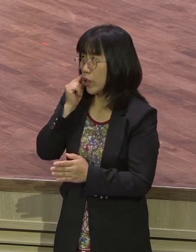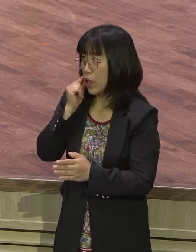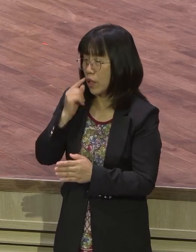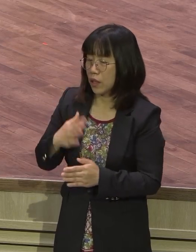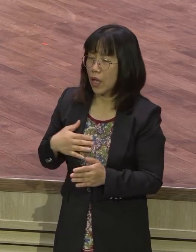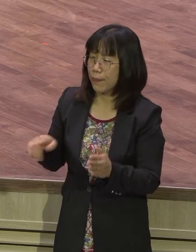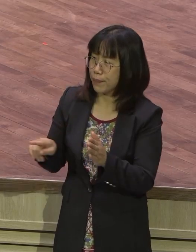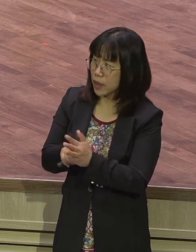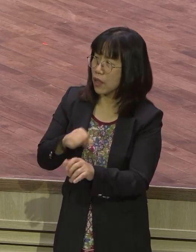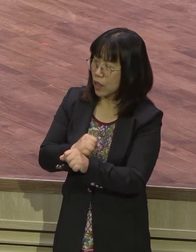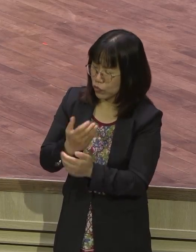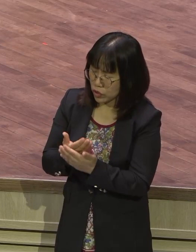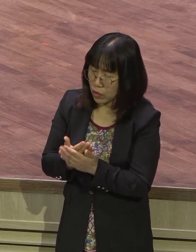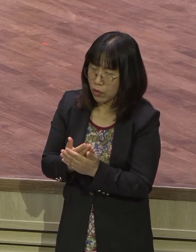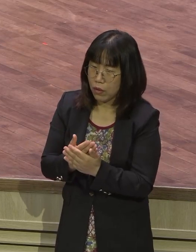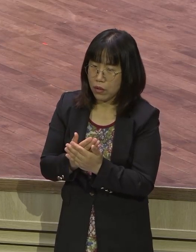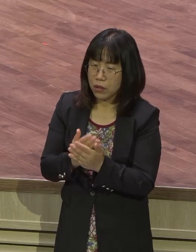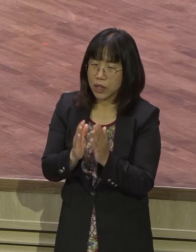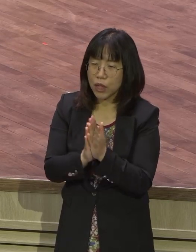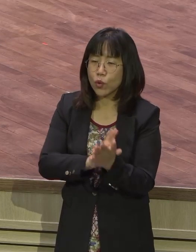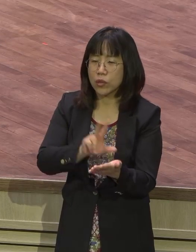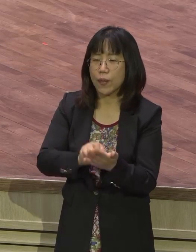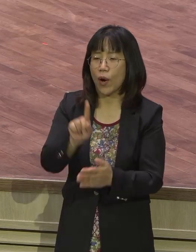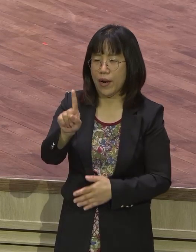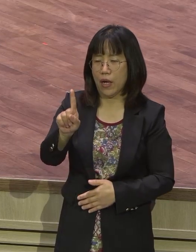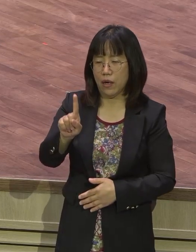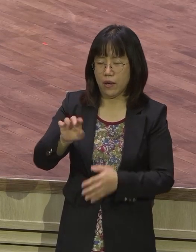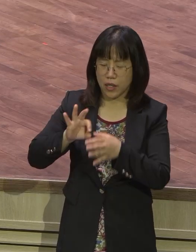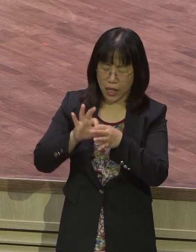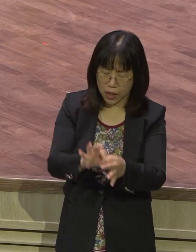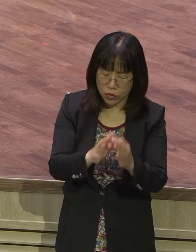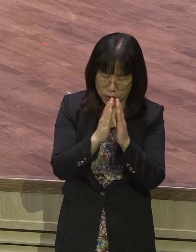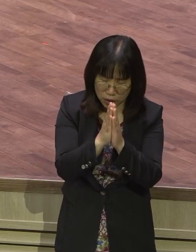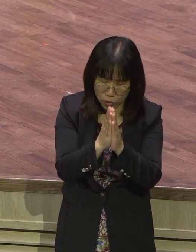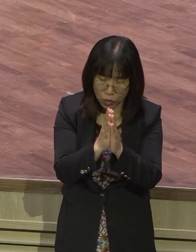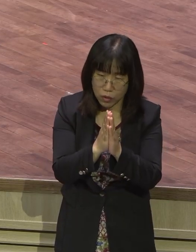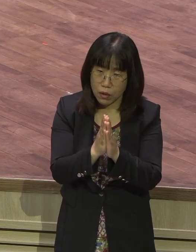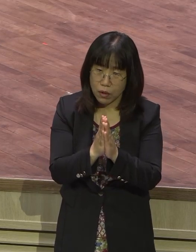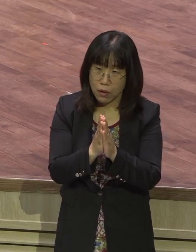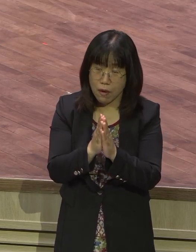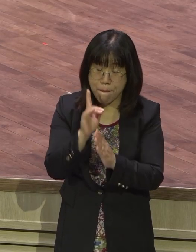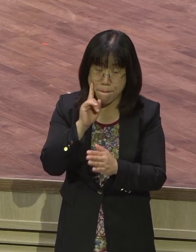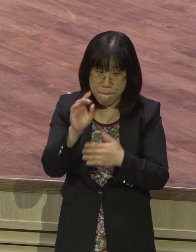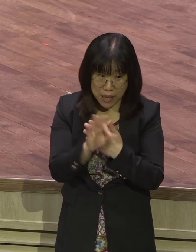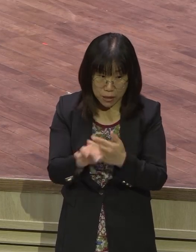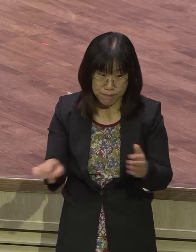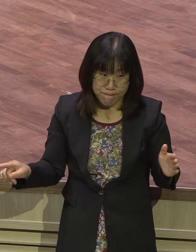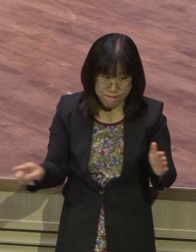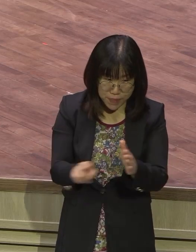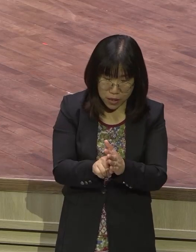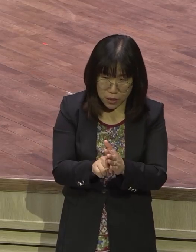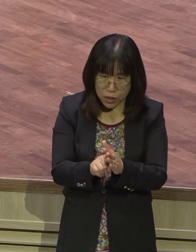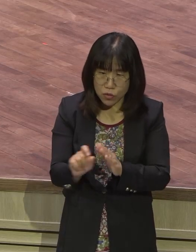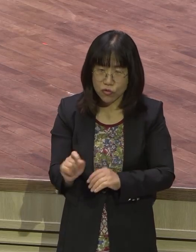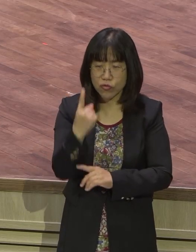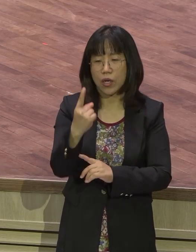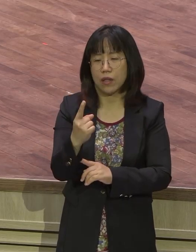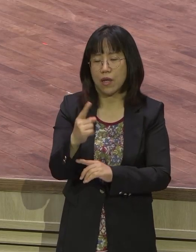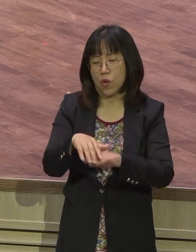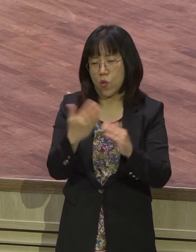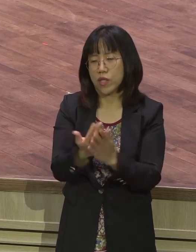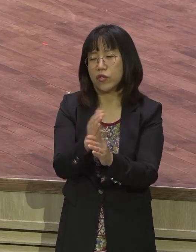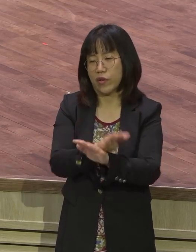내게 믿어지게 해달라고 하나 한번 기도하세요 그러면 그날로 제안 끝입니다 믿어지는 순간이 다 끝났다 우리 영계 성도를 다